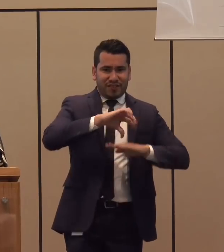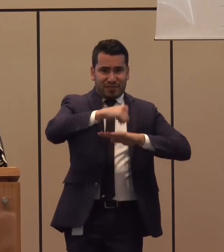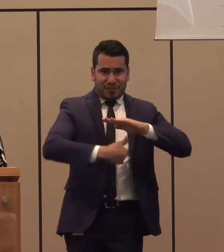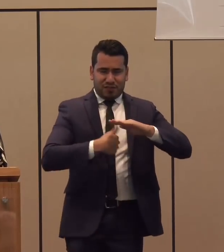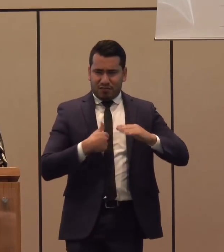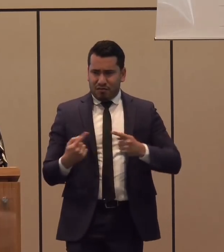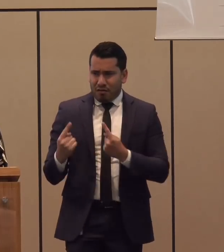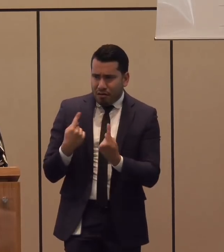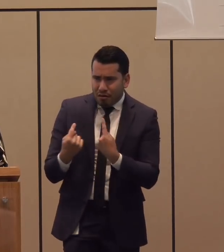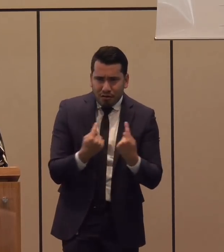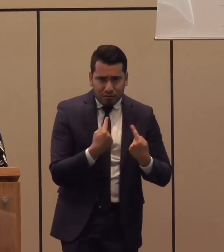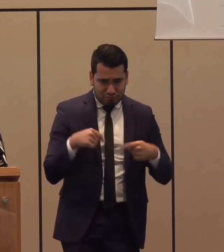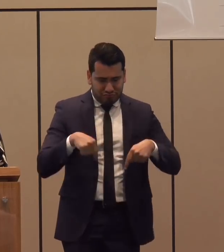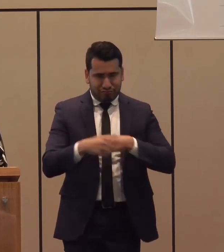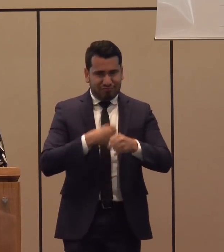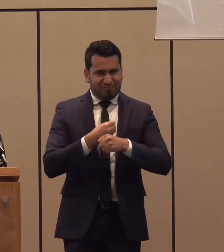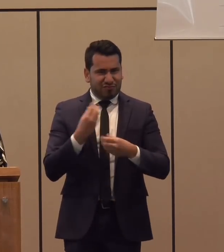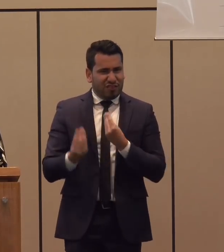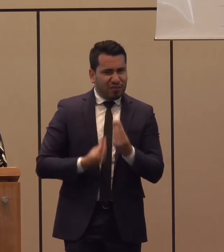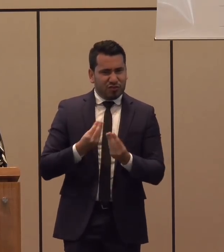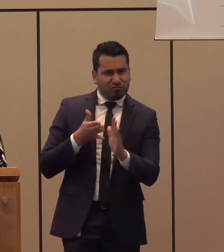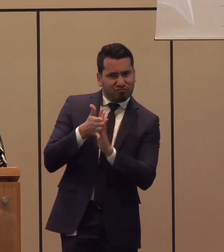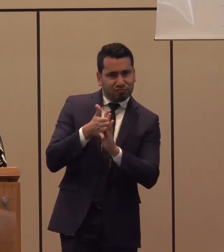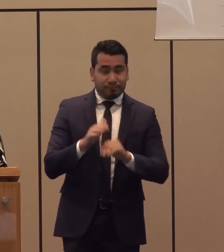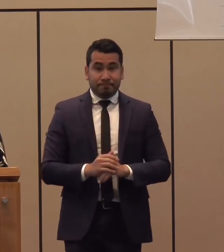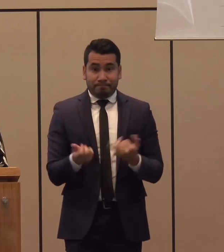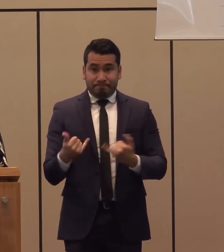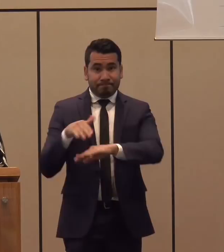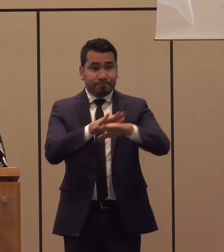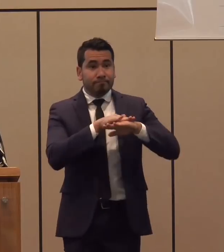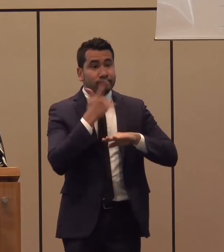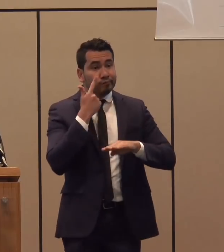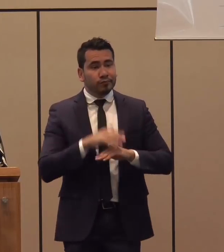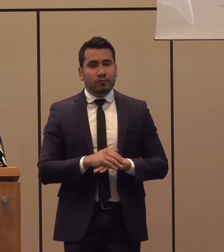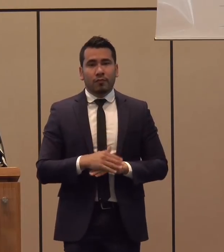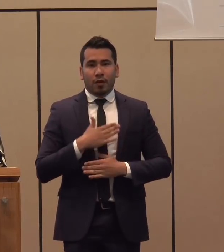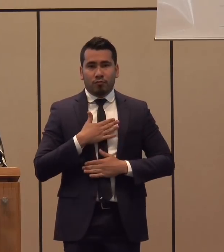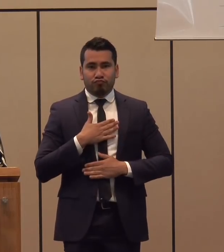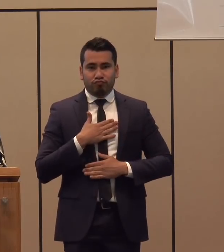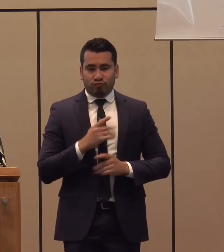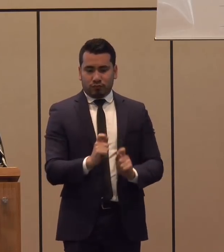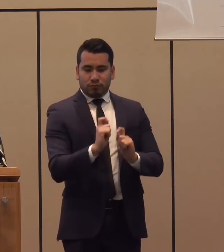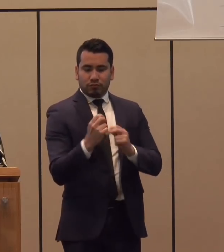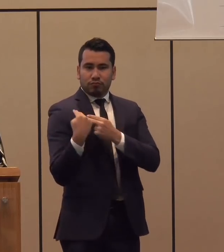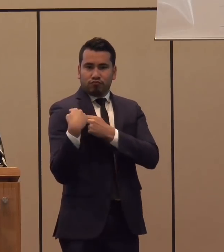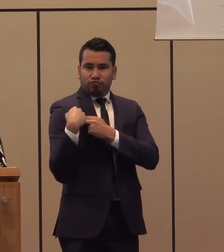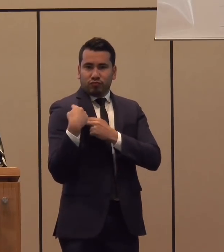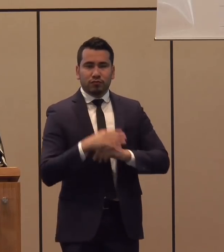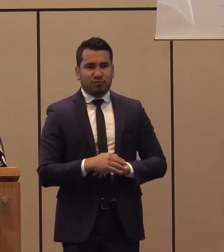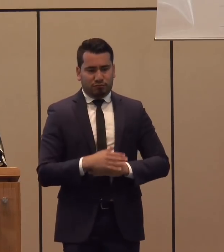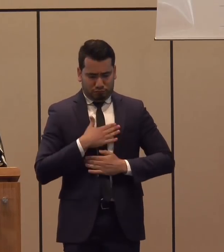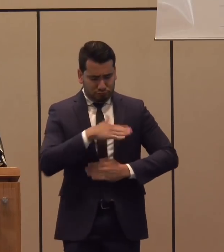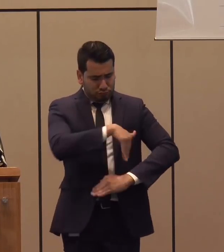año mi primer mensaje y en lo que trataba de hacer desde que asumí este cargo como ministra